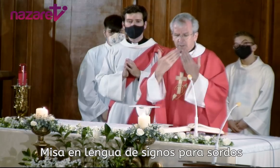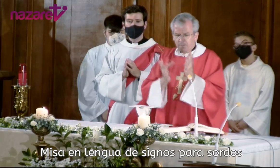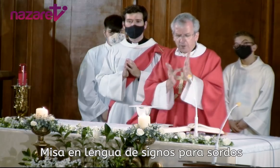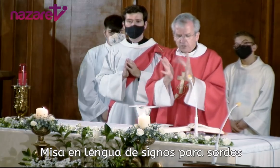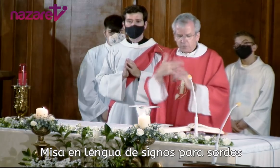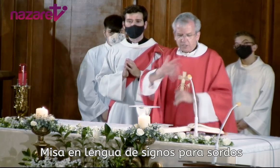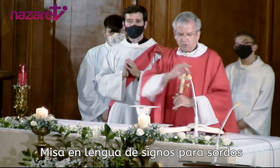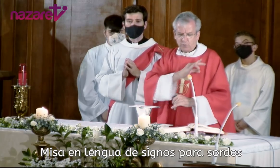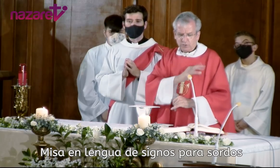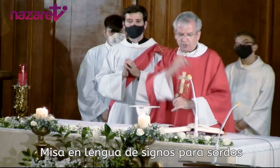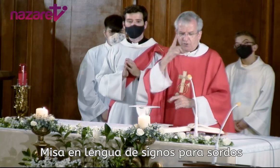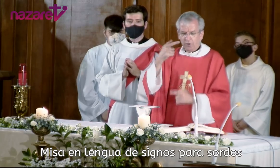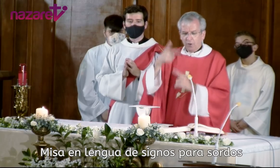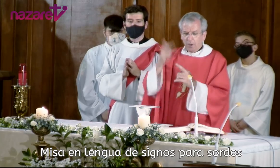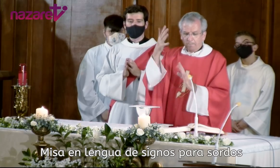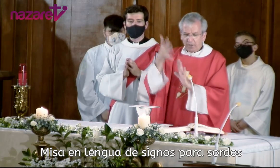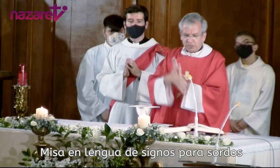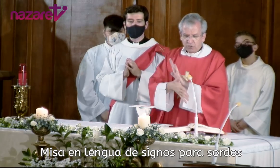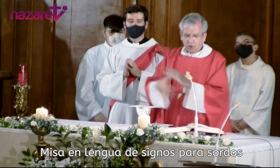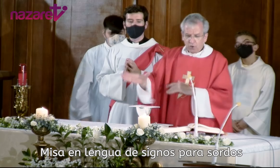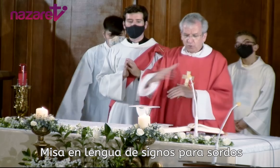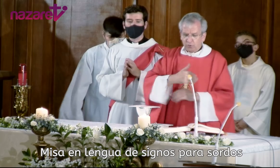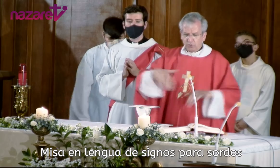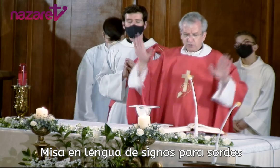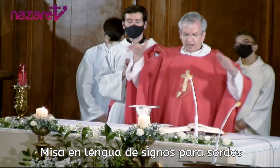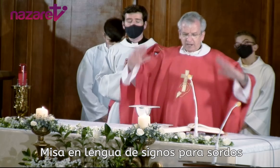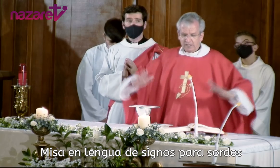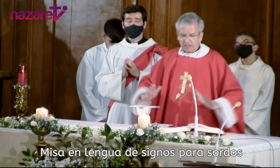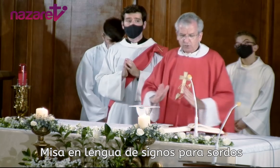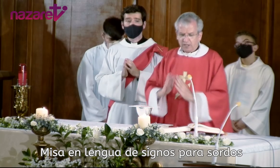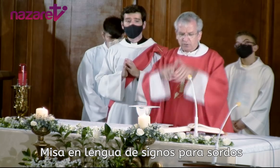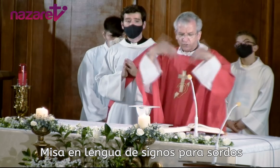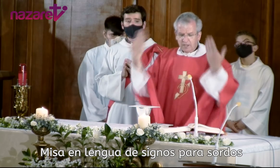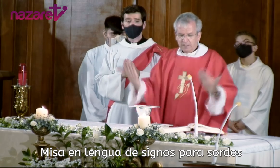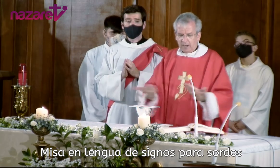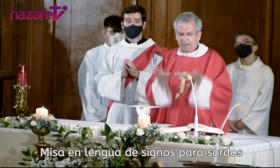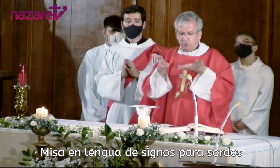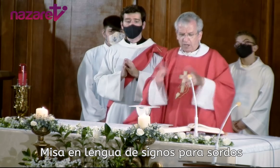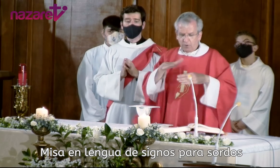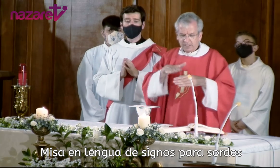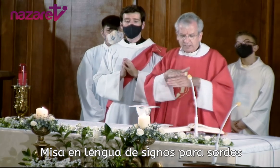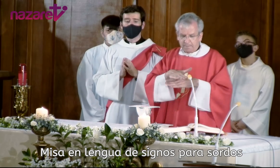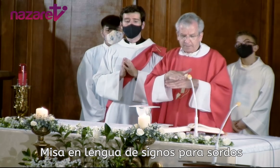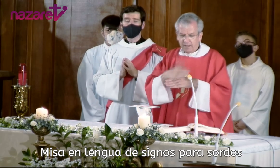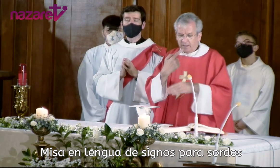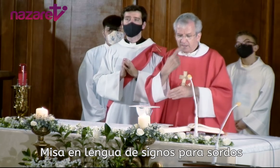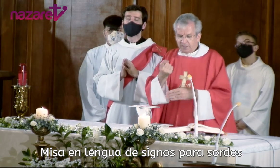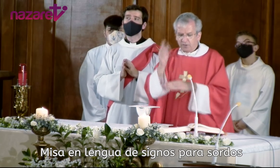por Jesucristo nuestro Señor. Por eso, con todos los ángeles y los santos, te alabamos ahora y siempre, diciendo